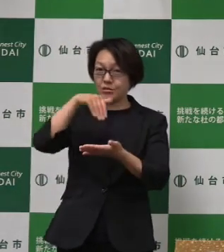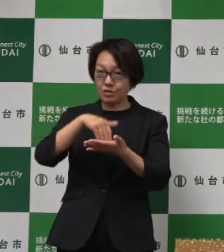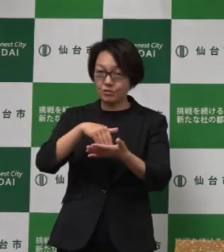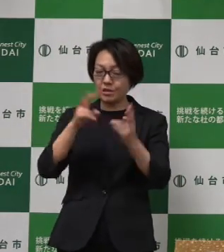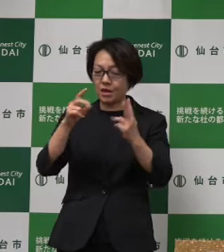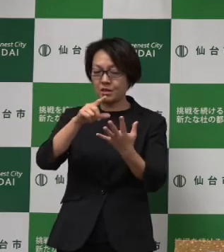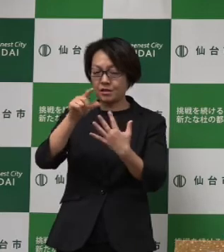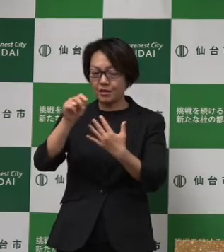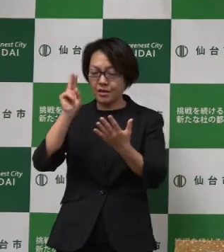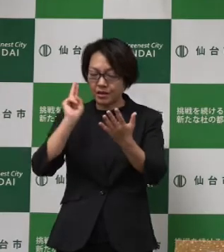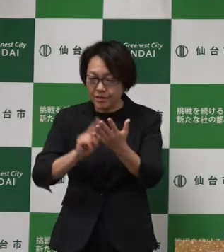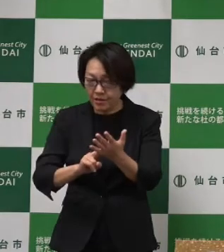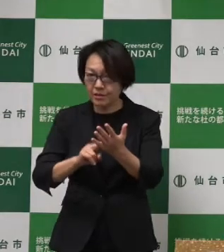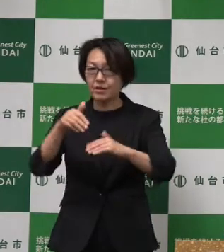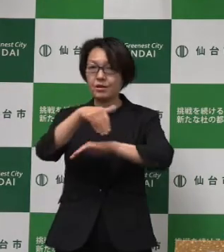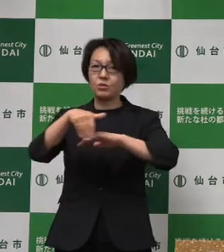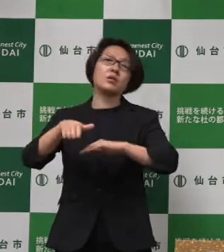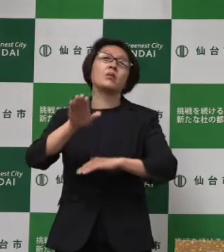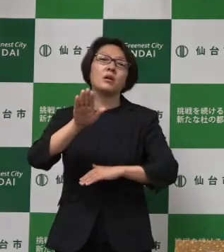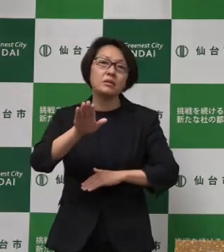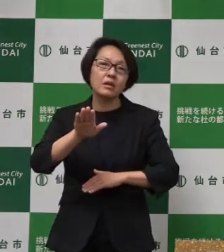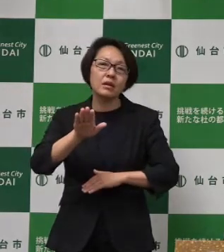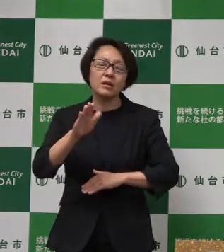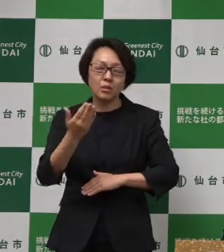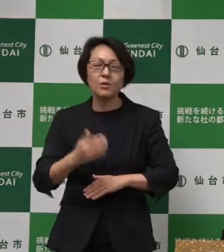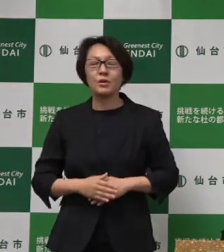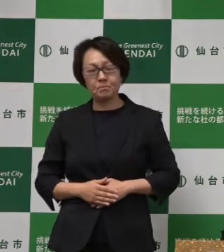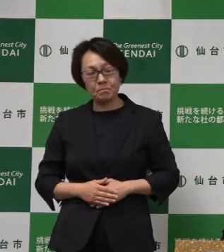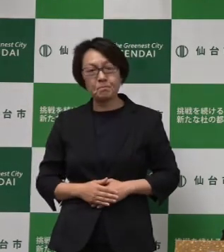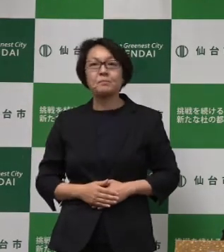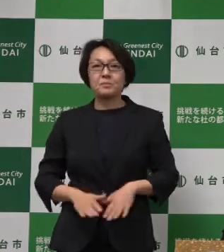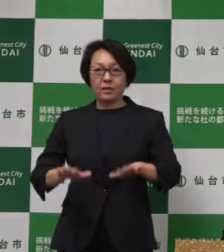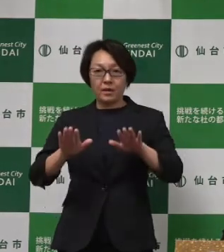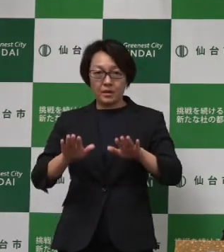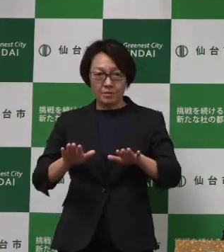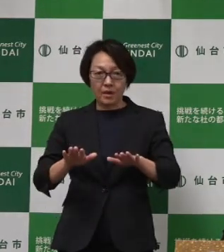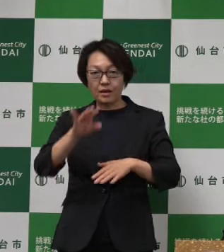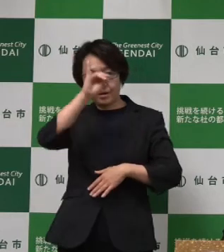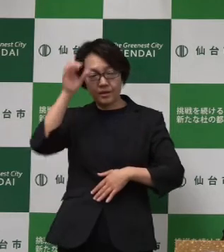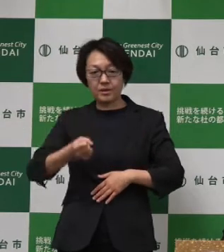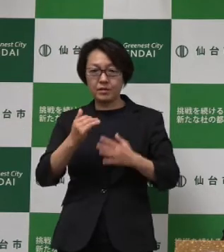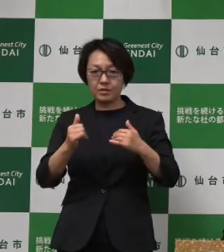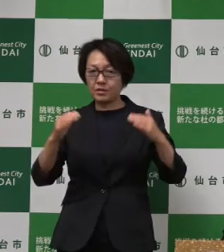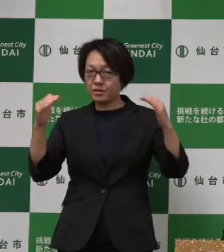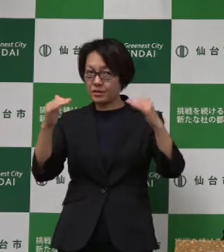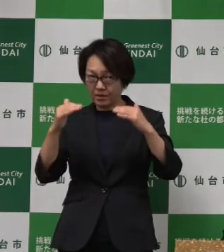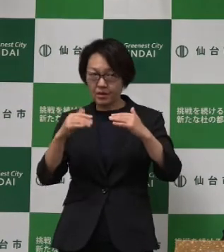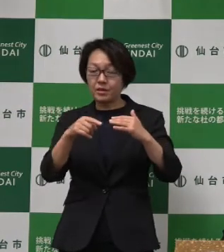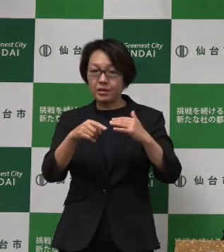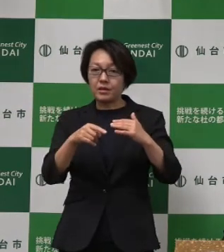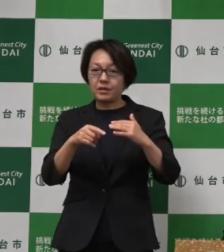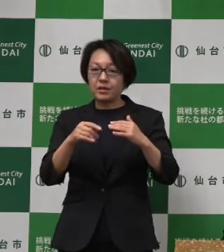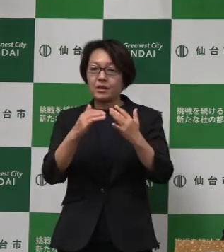うになっていたところですけれども、今有識者の皆様方のですね、民営化推進